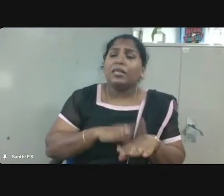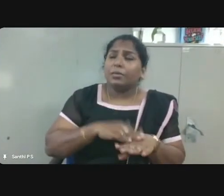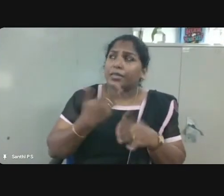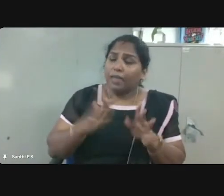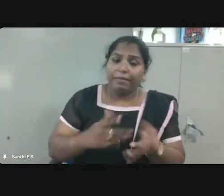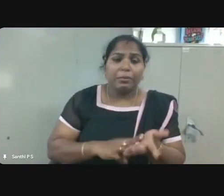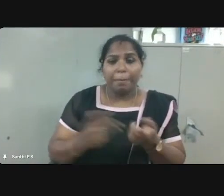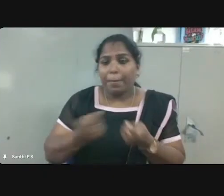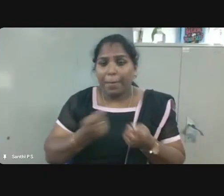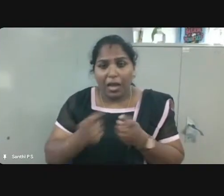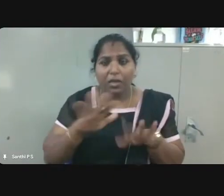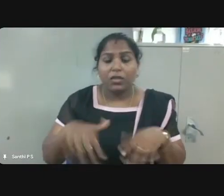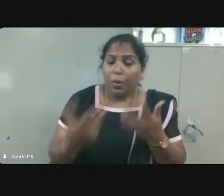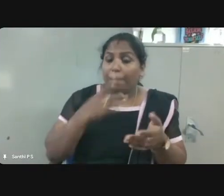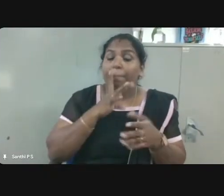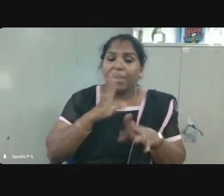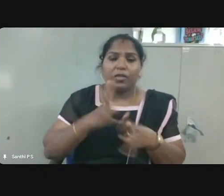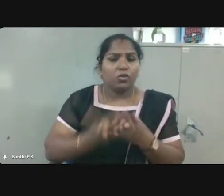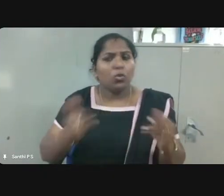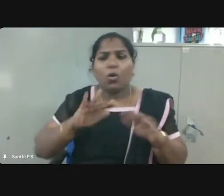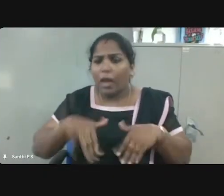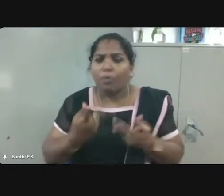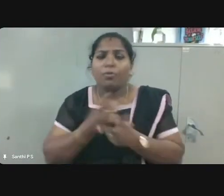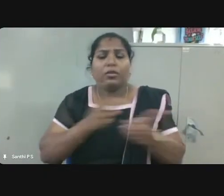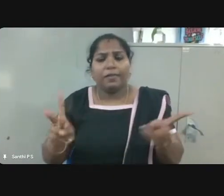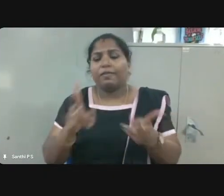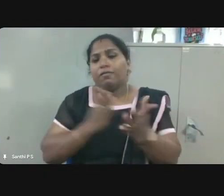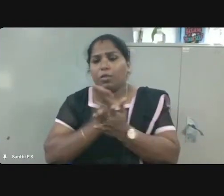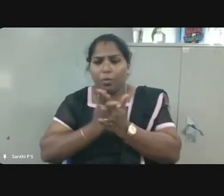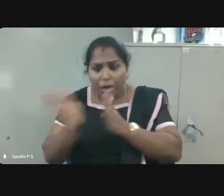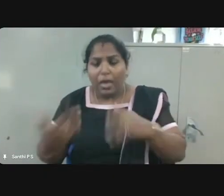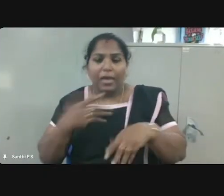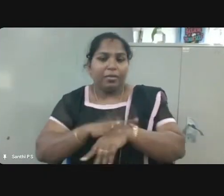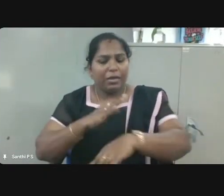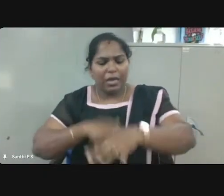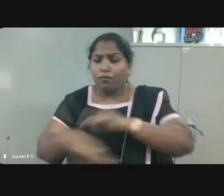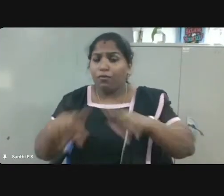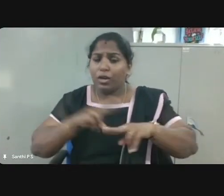എങ്ങനെ നോക്കാം, ആ പെയിൻ എങ്ങനെ മാറ്റാം, അങ്ങനെയുള്ള ഓരോ പൊസിഷൻ. ചിലപ്പോൾ ഇപ്പൊ കൈ കുറെ നേരം ഒരുപോലെ